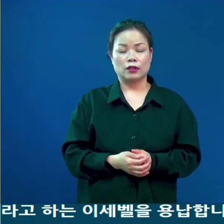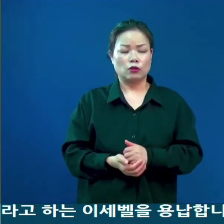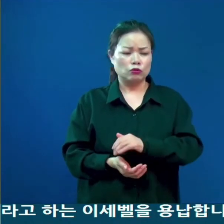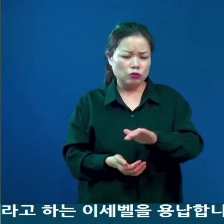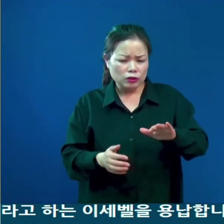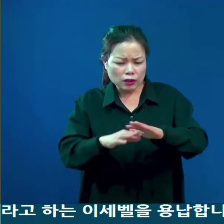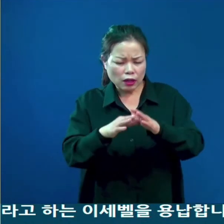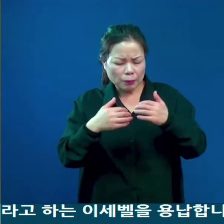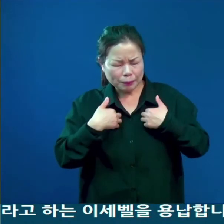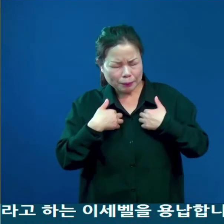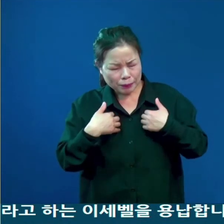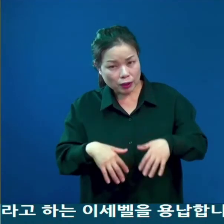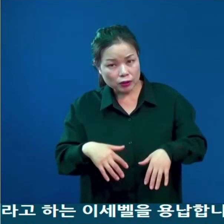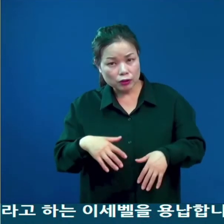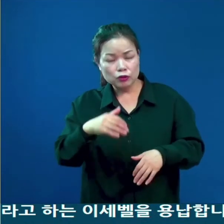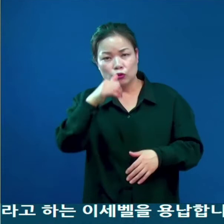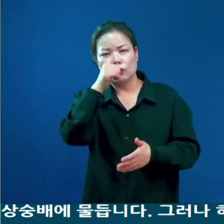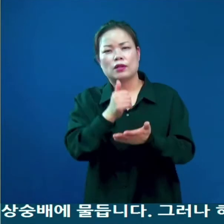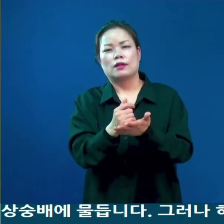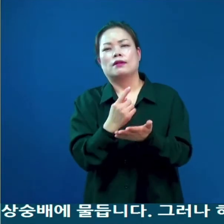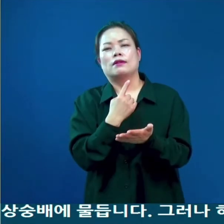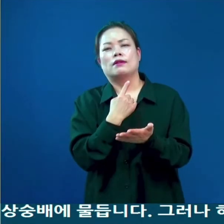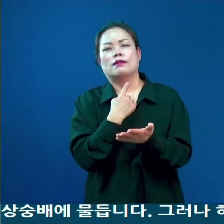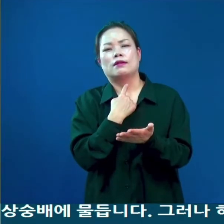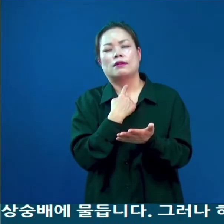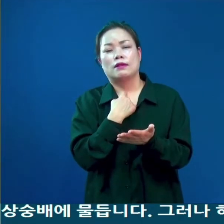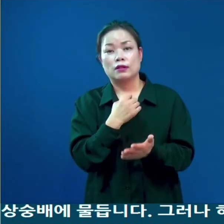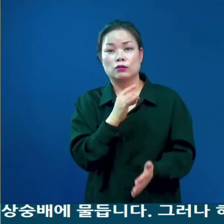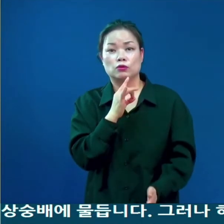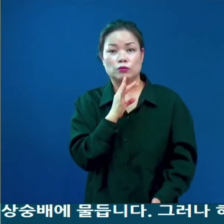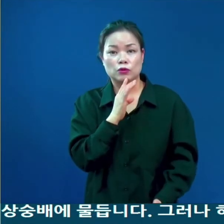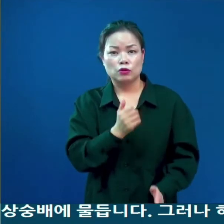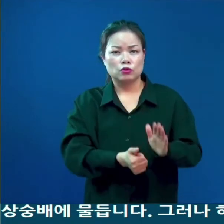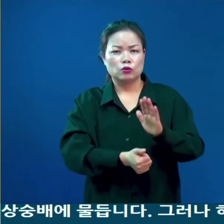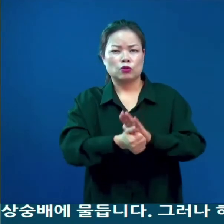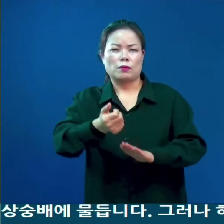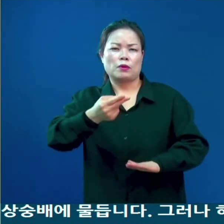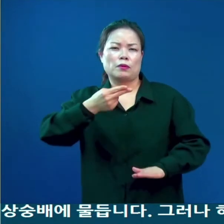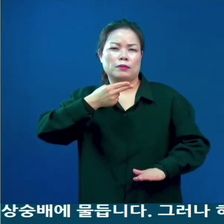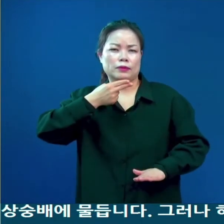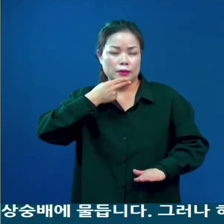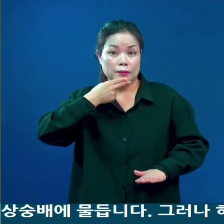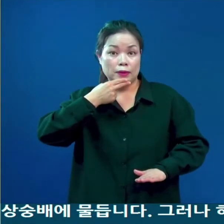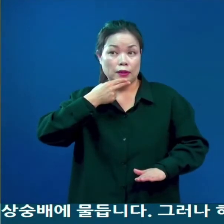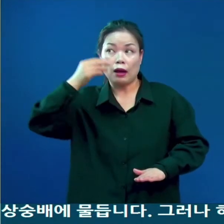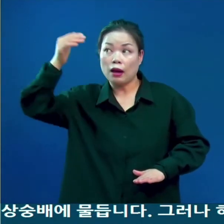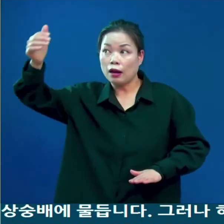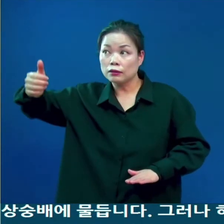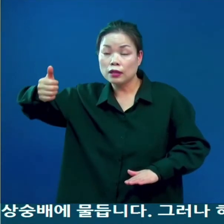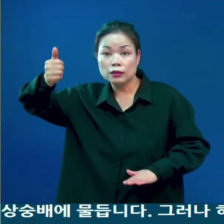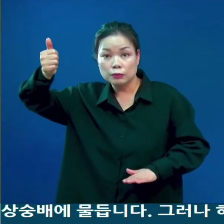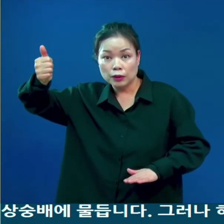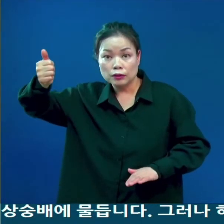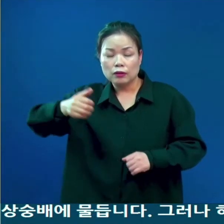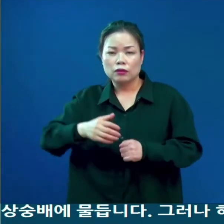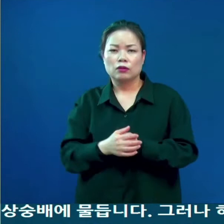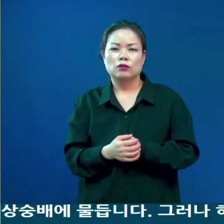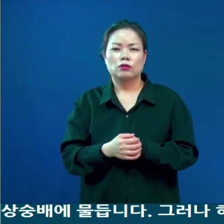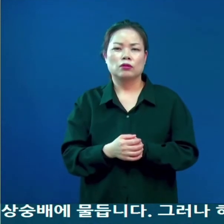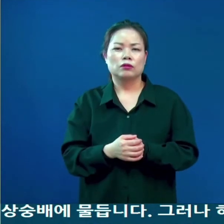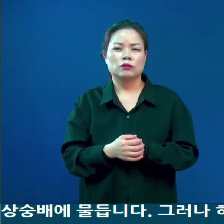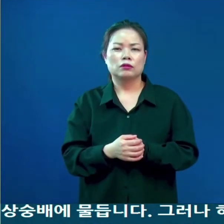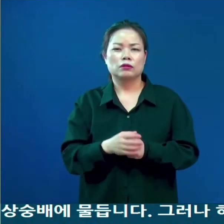우리는 다 연약해서 죄를 지을 수밖에 없는 소망 없는 존재이지만 하나님께서는